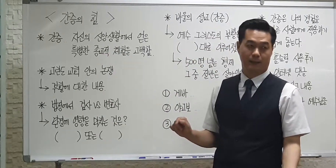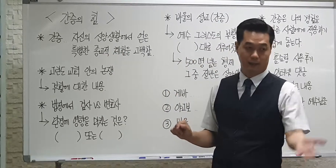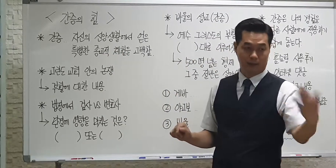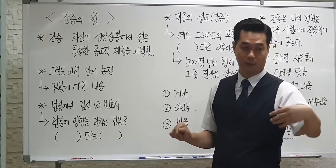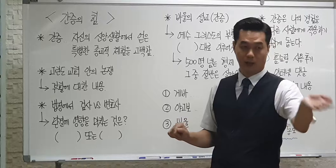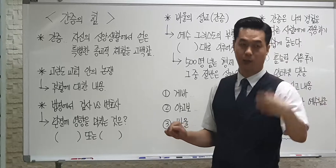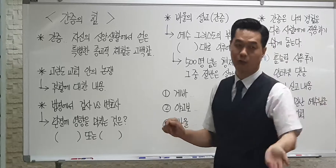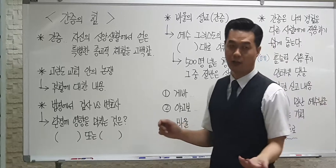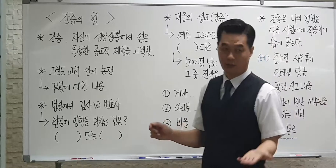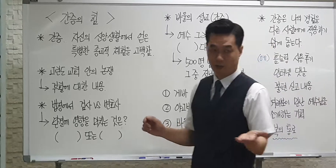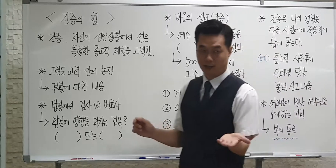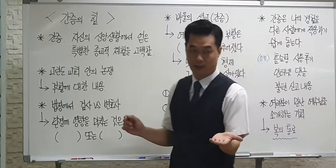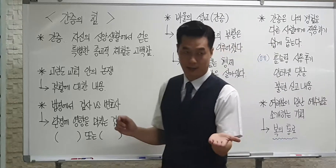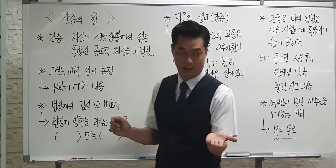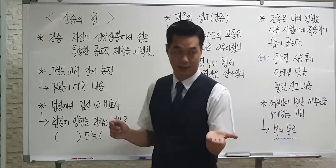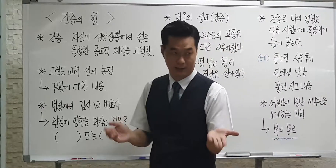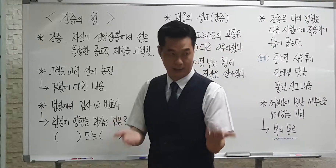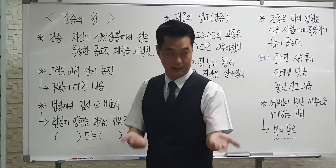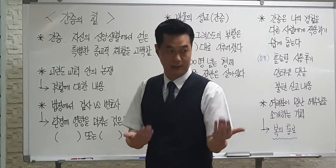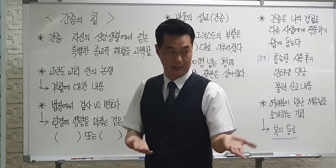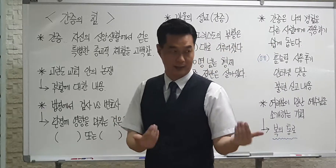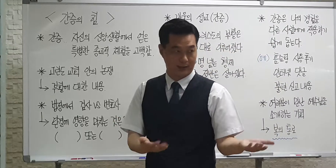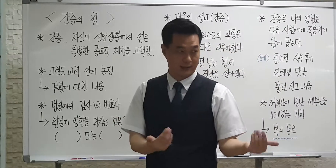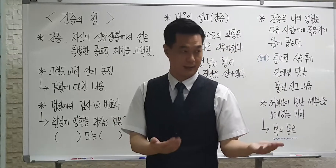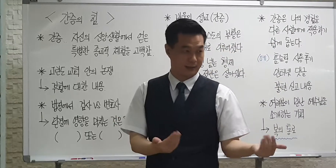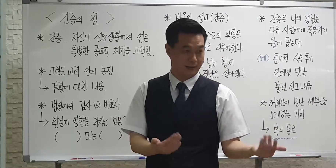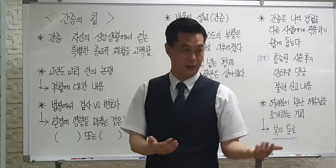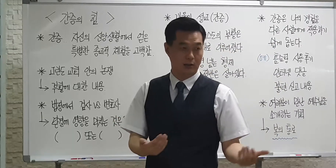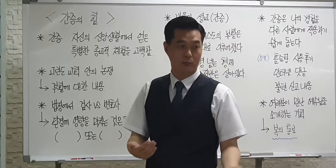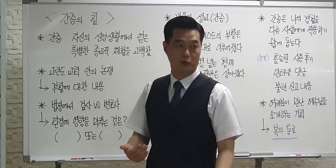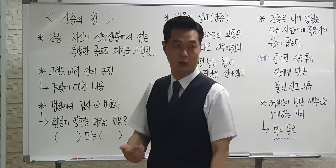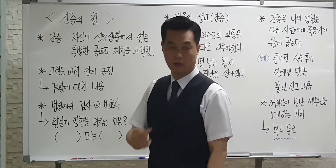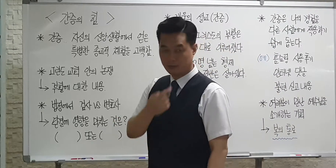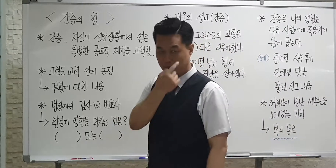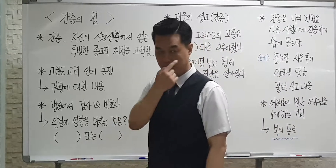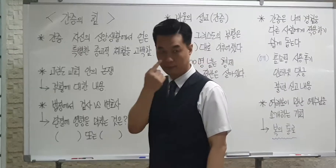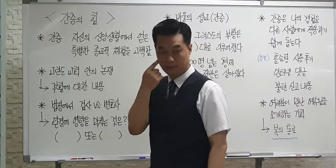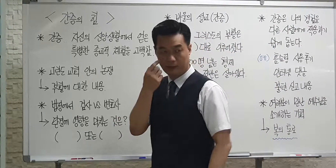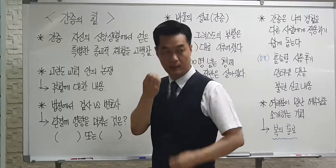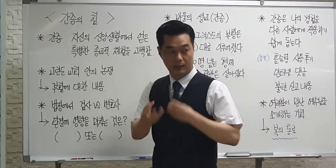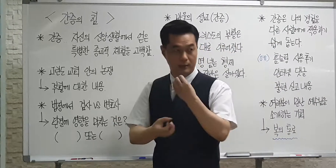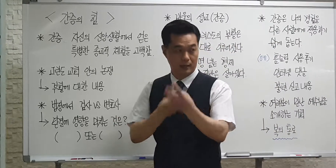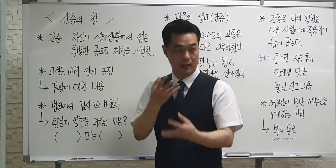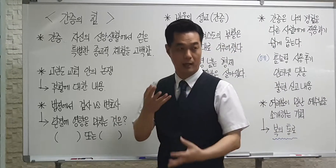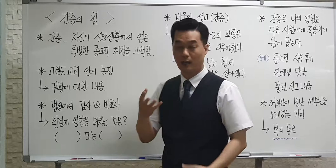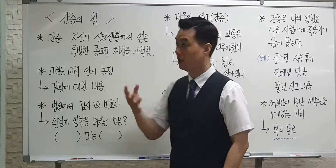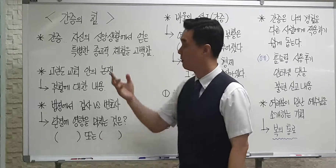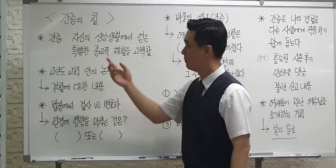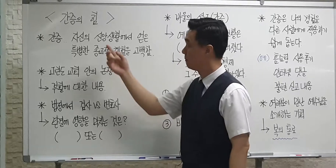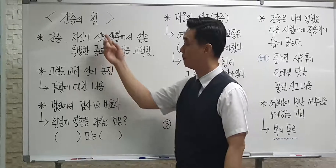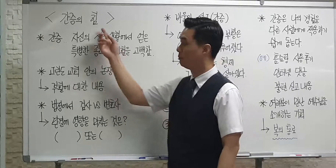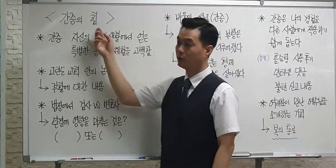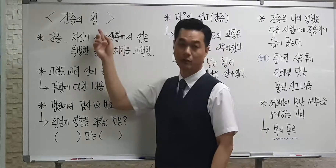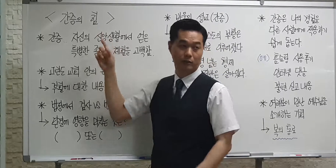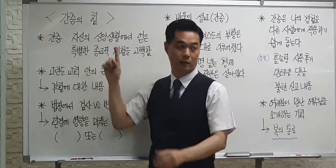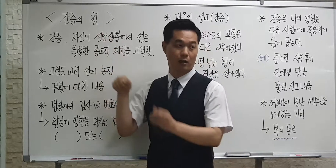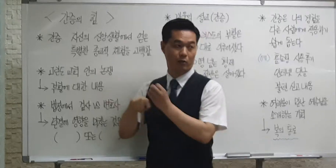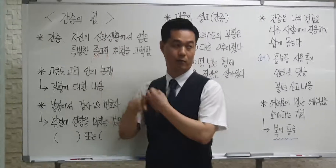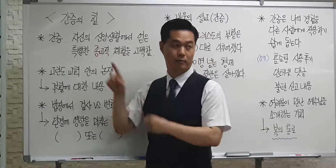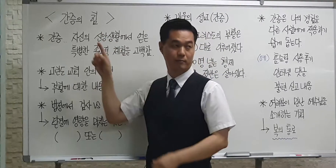딴딴딴딴딴딴딴 빨리 답을 주세요. 딴딴딴딴딴딴딴 어떻게 하면 좋아요? 간증의 힘 무슨 뜻일까요?